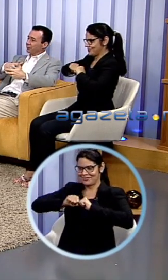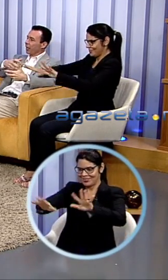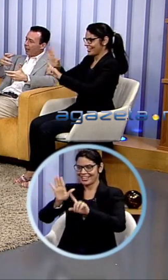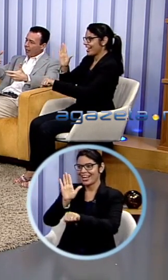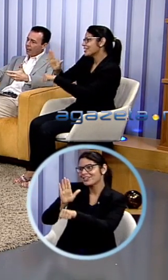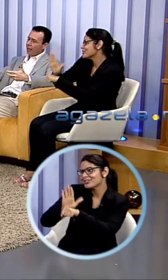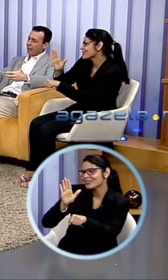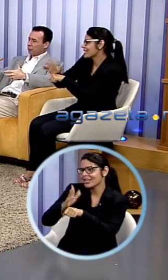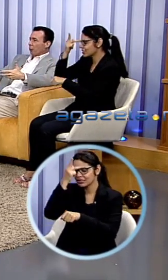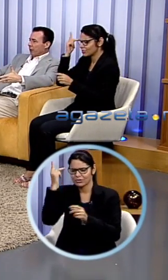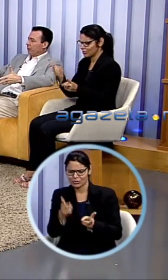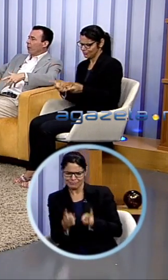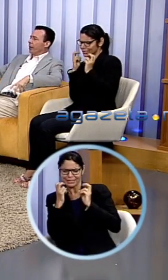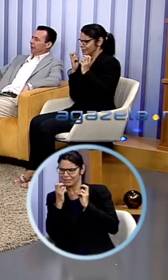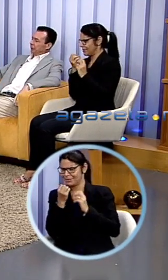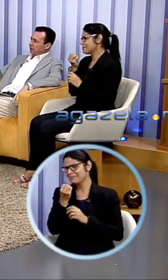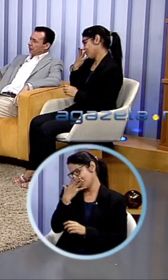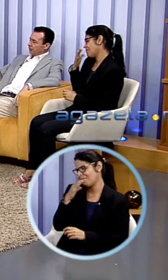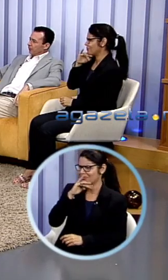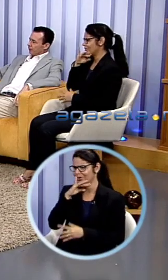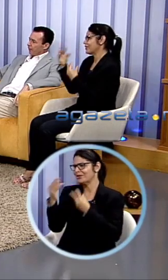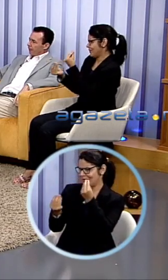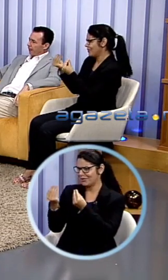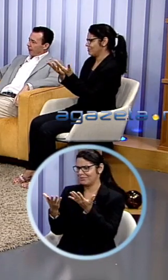para enxer enar a realidade de uma outra